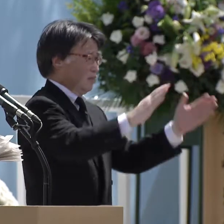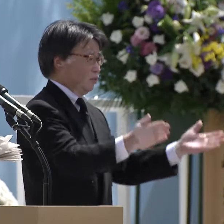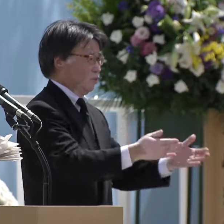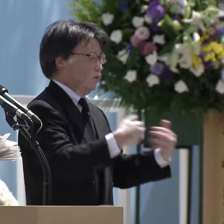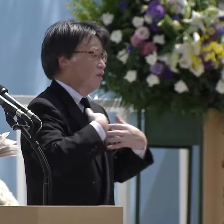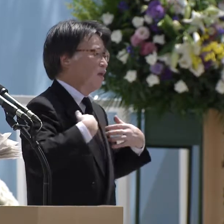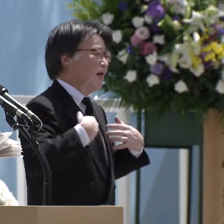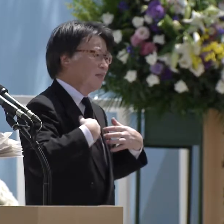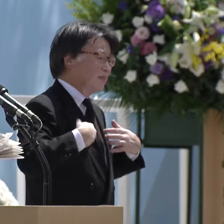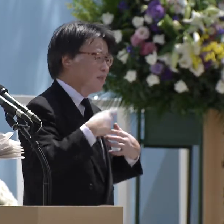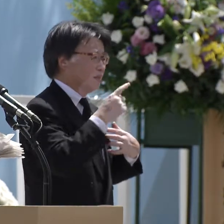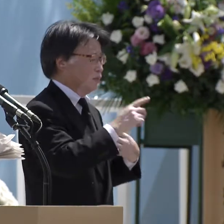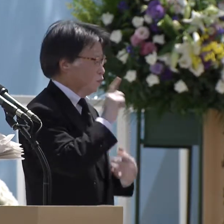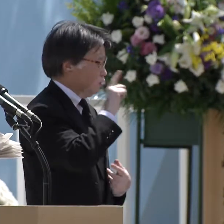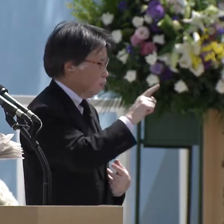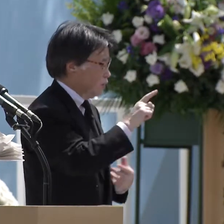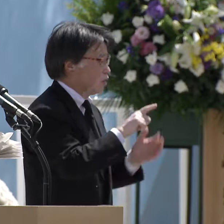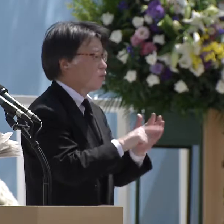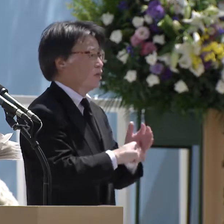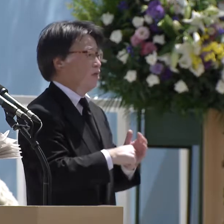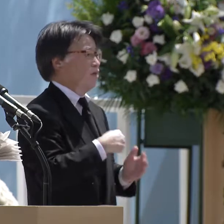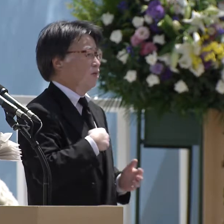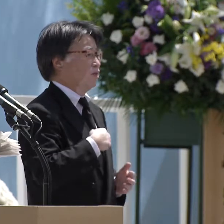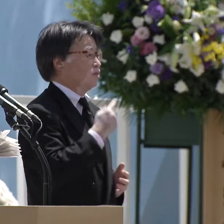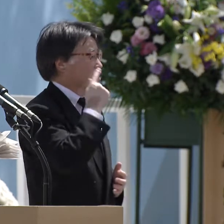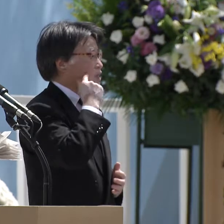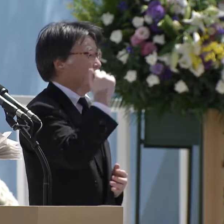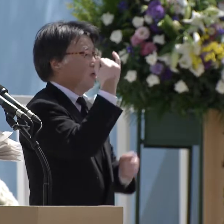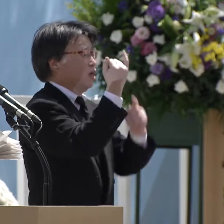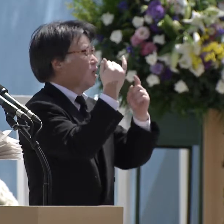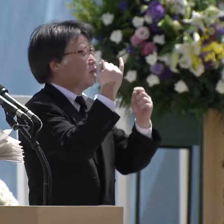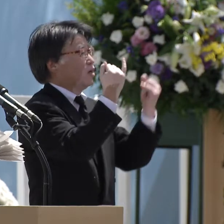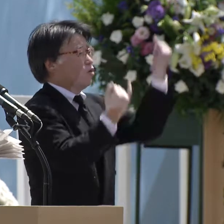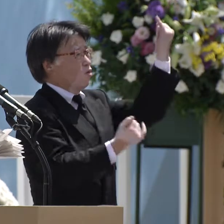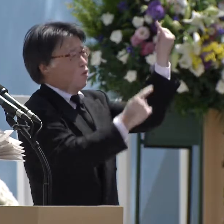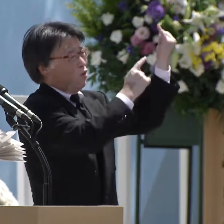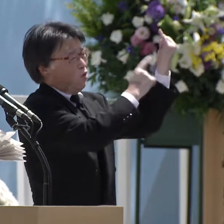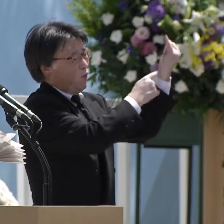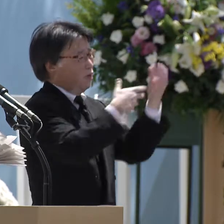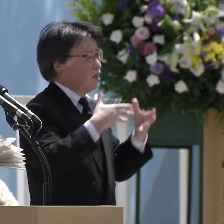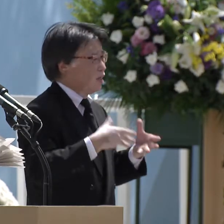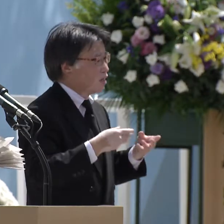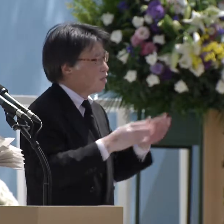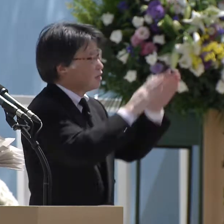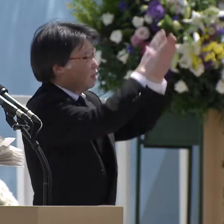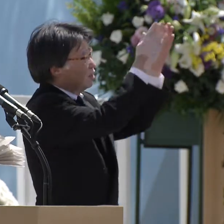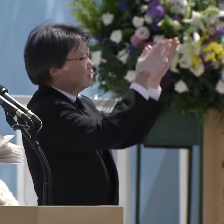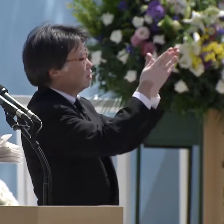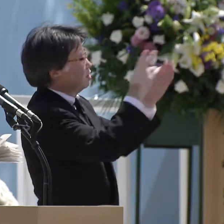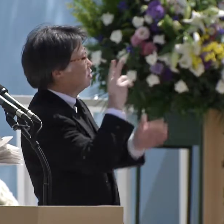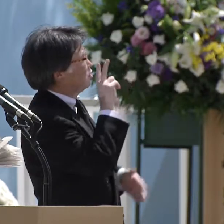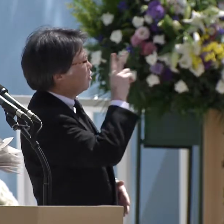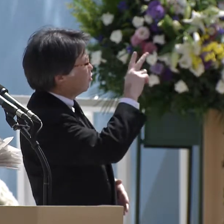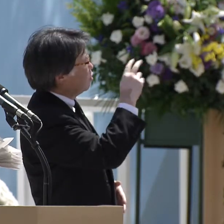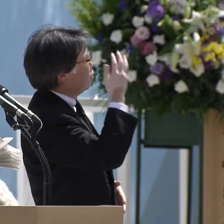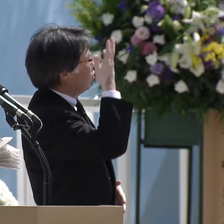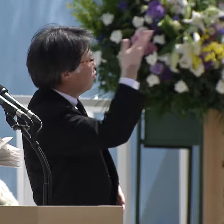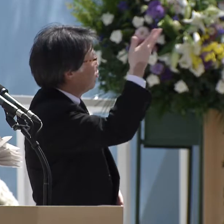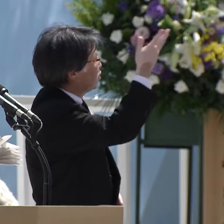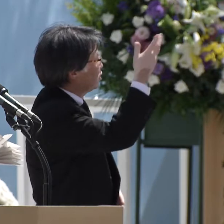た遺骨を見たとき、優しかったおばの姿が目に浮かび、その場に泣き崩れました